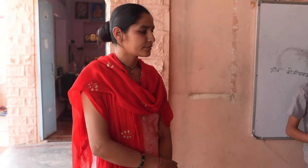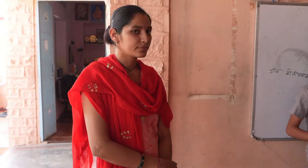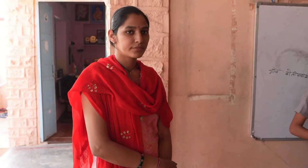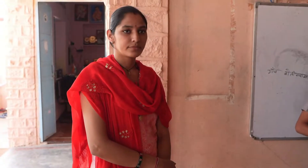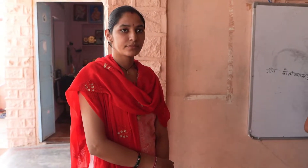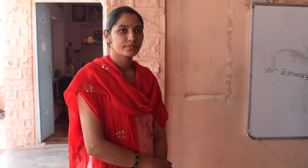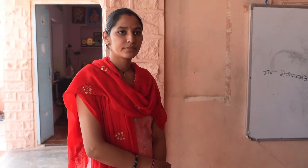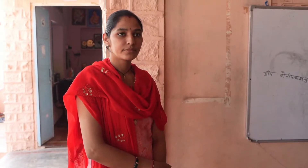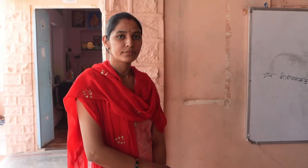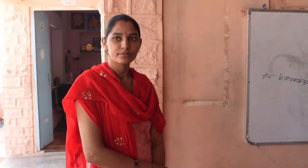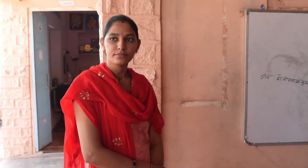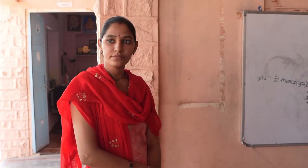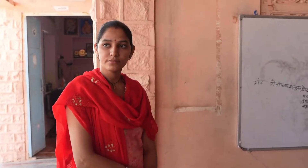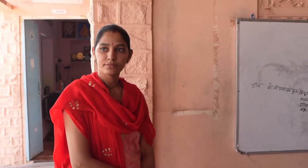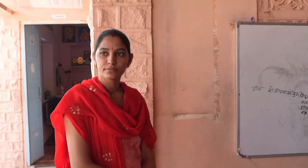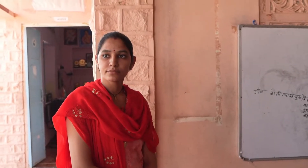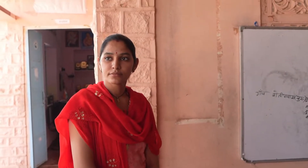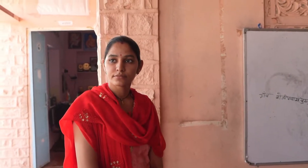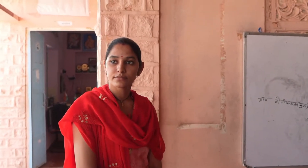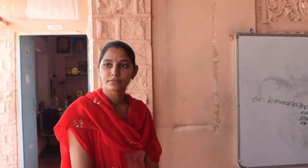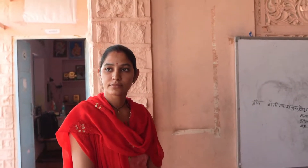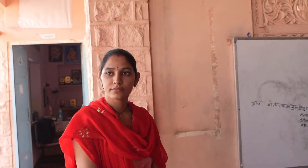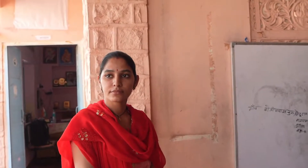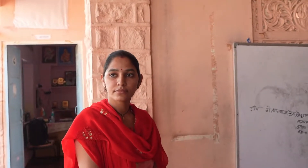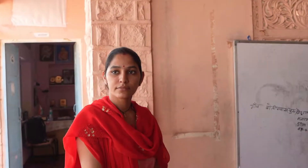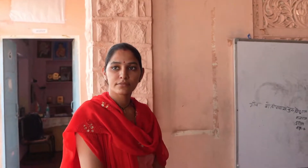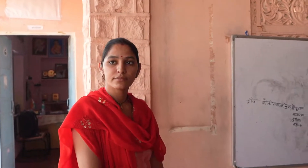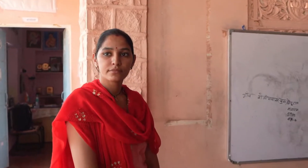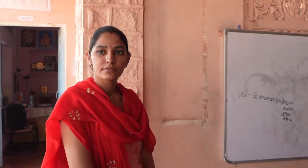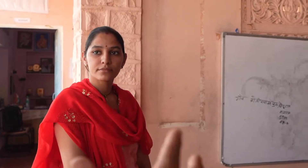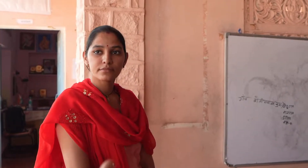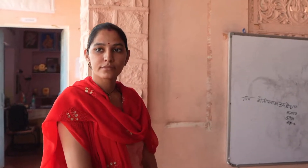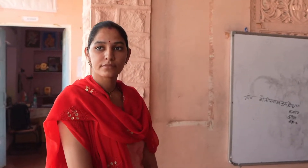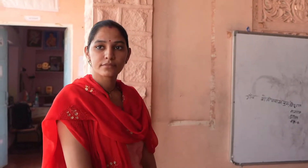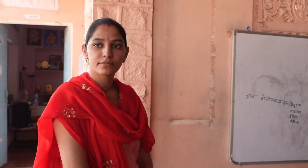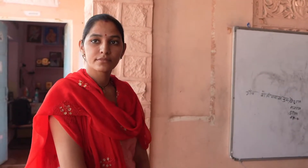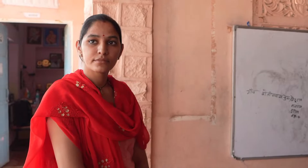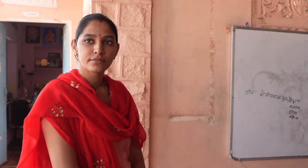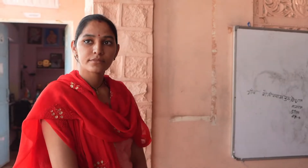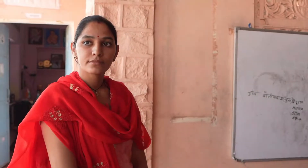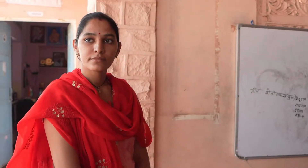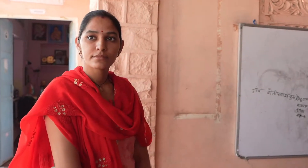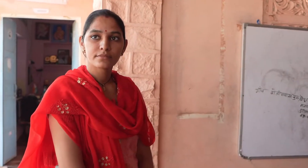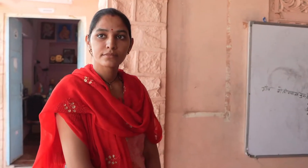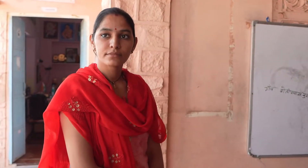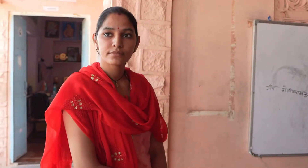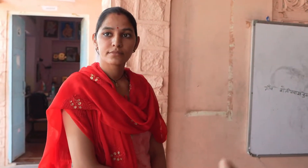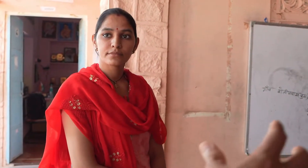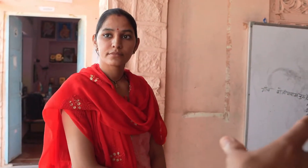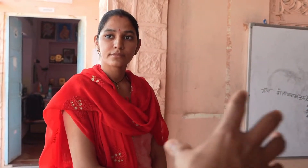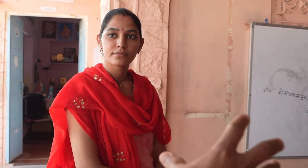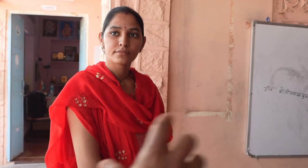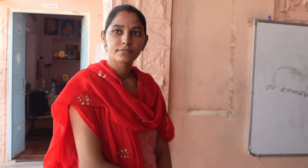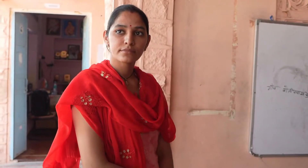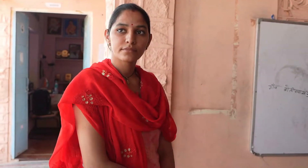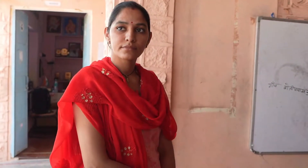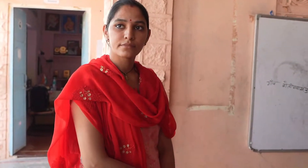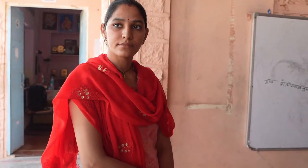अभी जैसे आप इनको मतलब कोई काम बताना हो कि भाई ये काम करके आ, जैसे इनको बता दिया कि भाई ये पानी पानी चलाना है अभी, तो